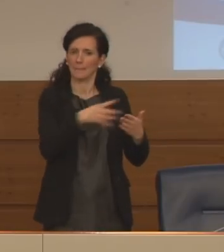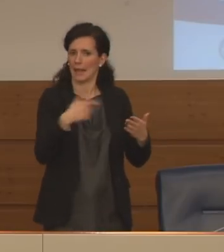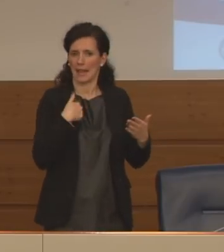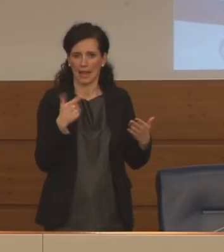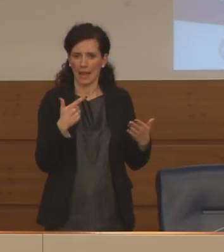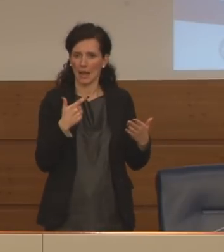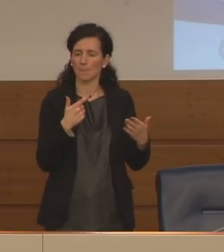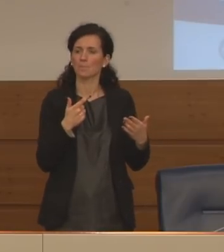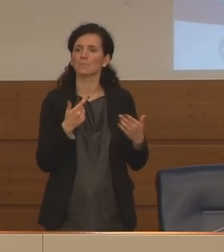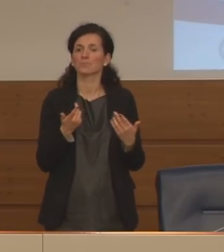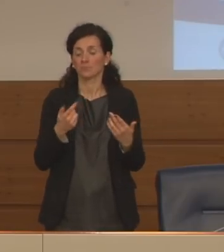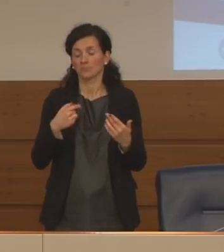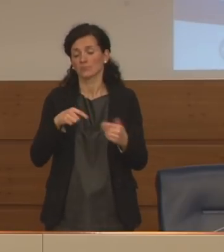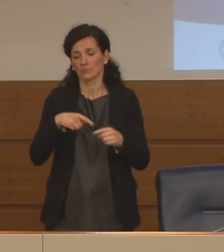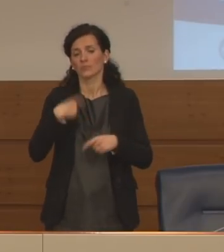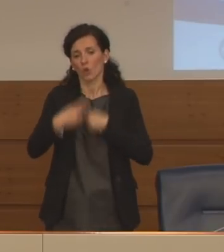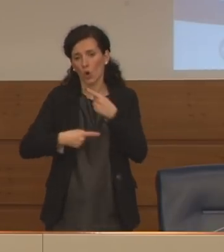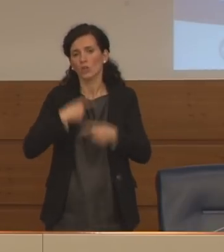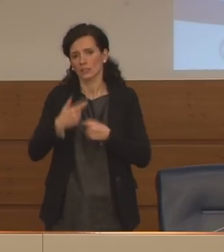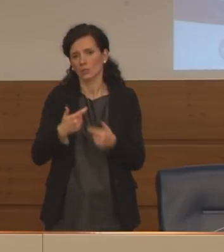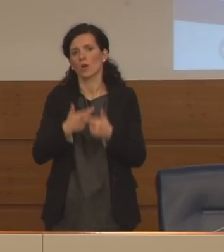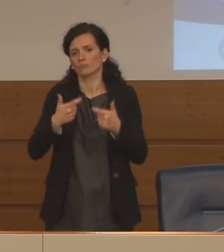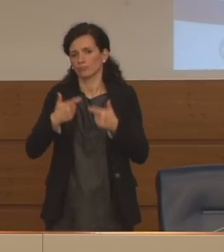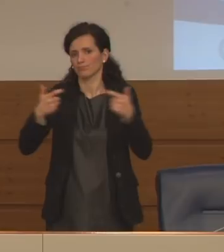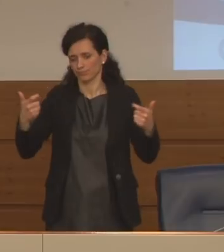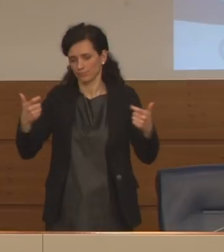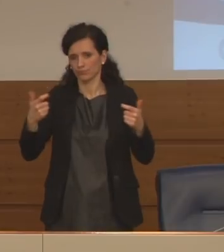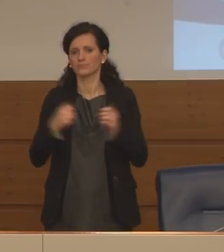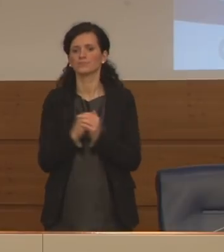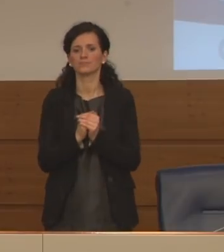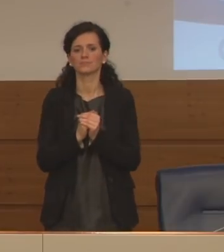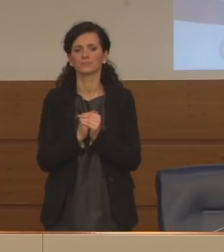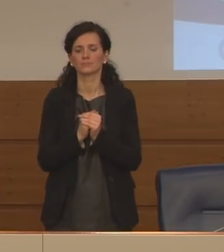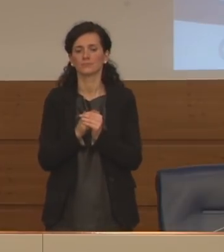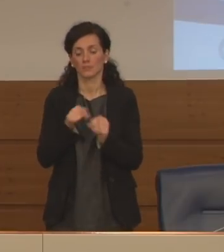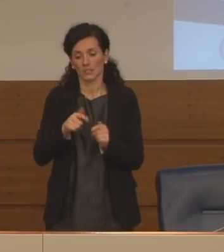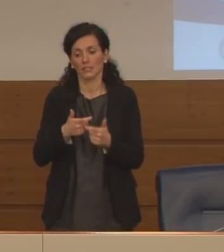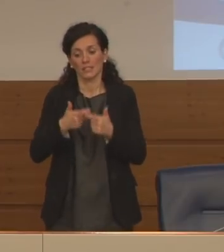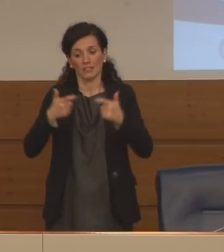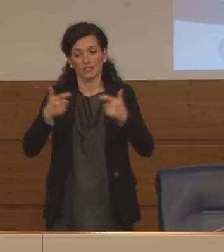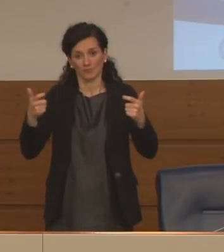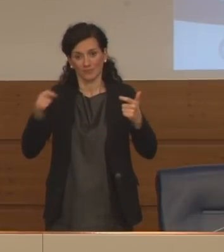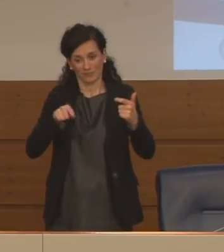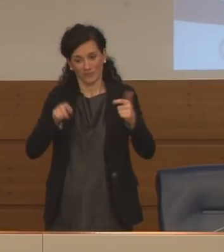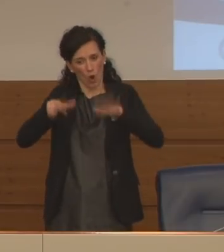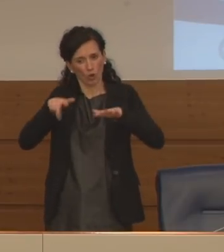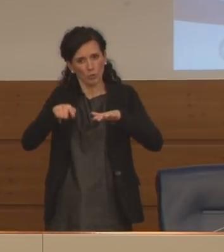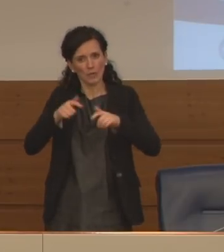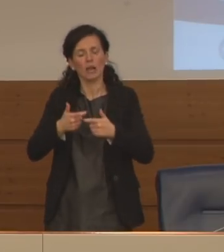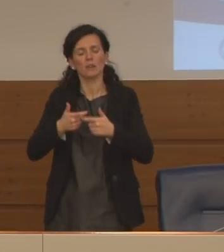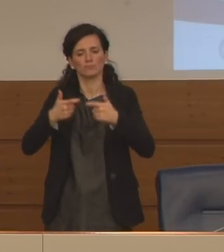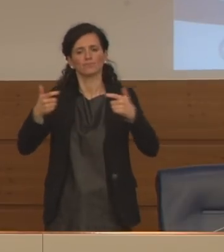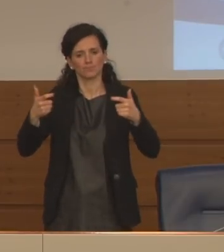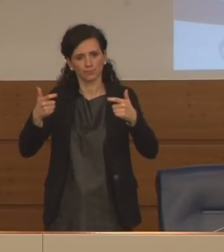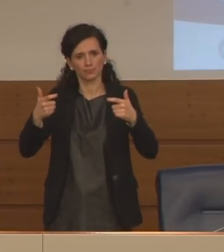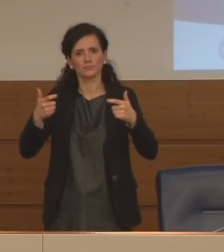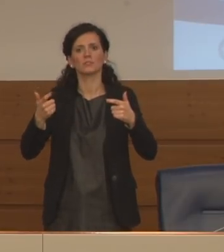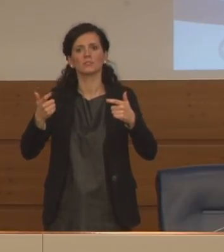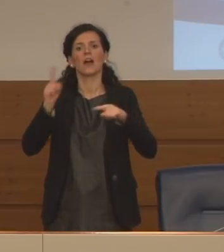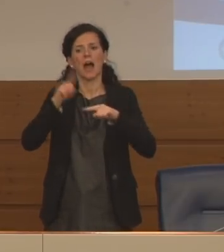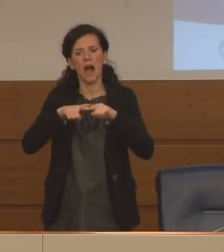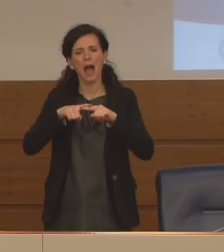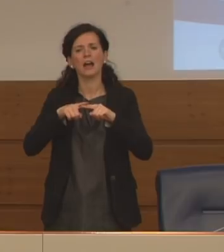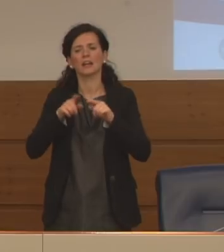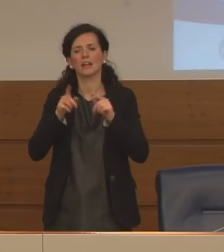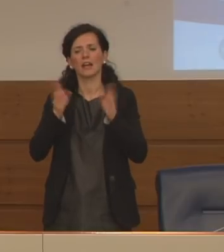e stanno ancora crescendo questi posti sono anche cresciuti notevolmente i posti in pneumatologia